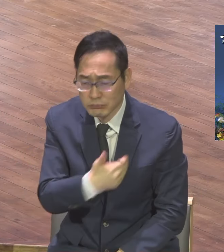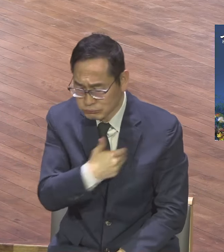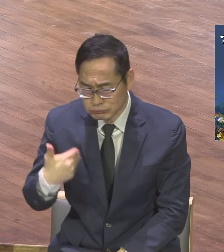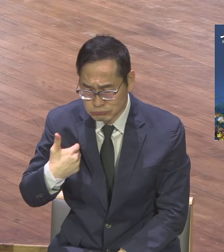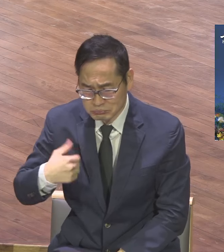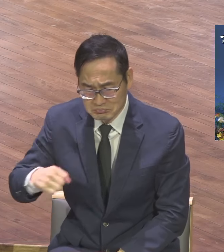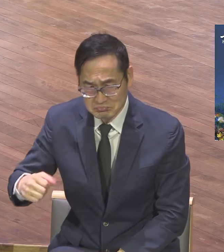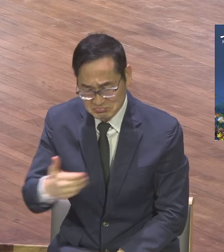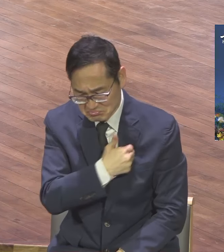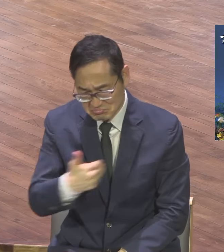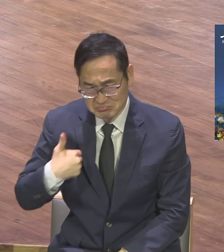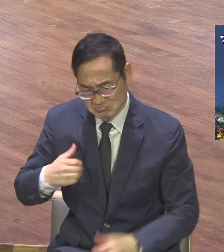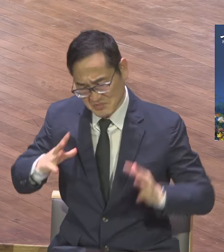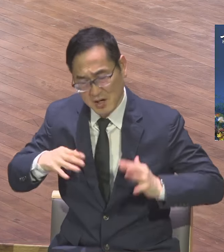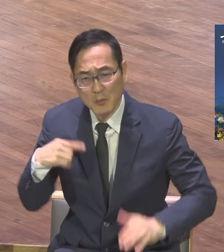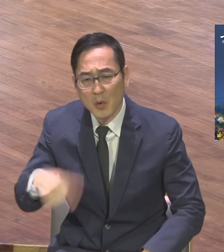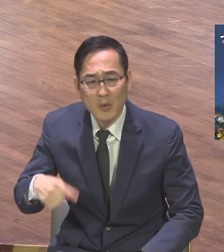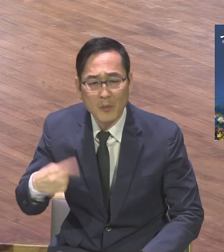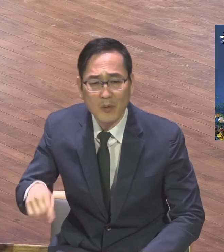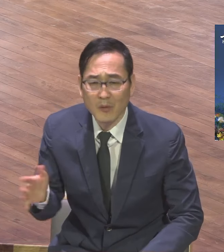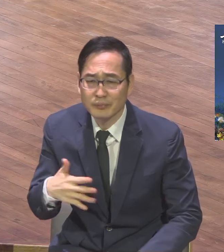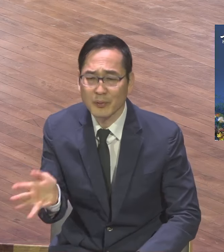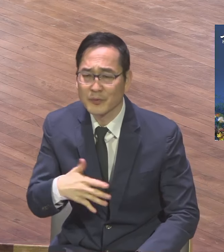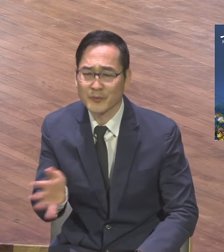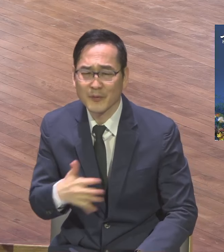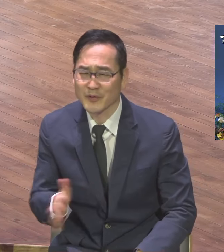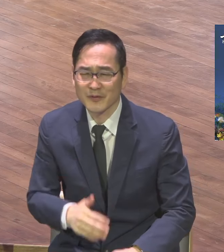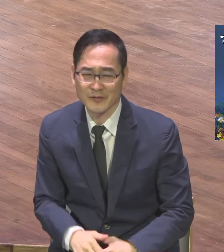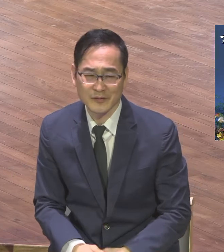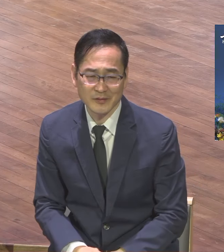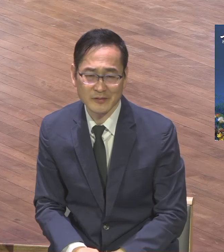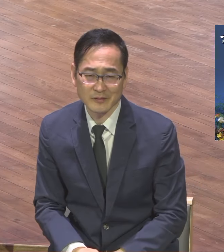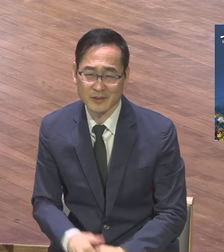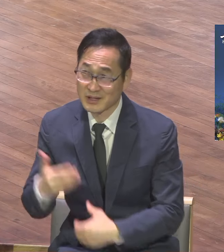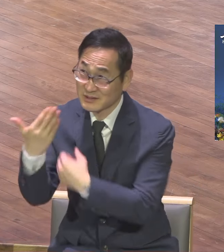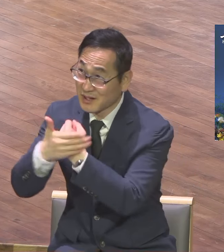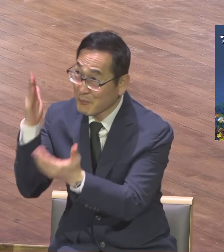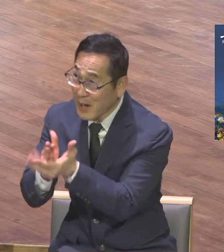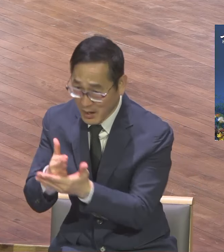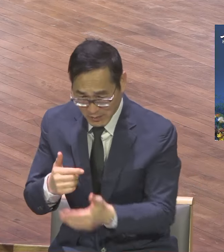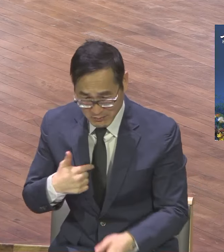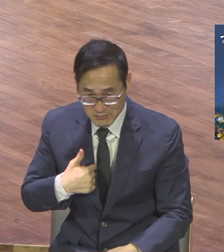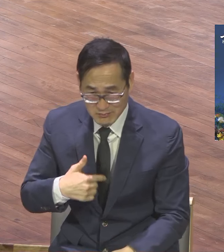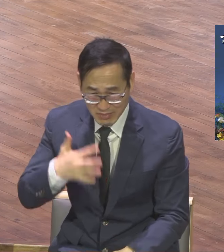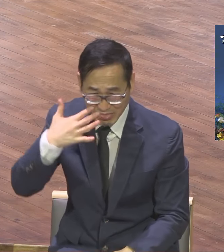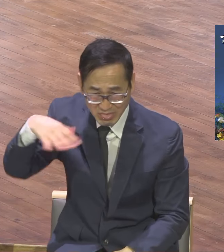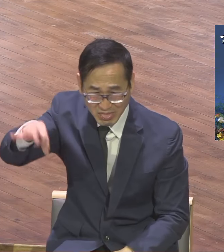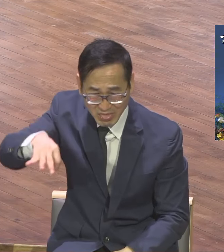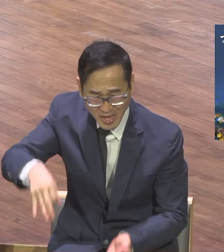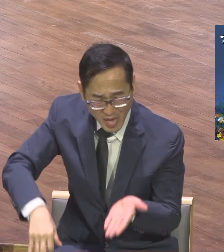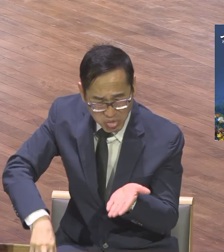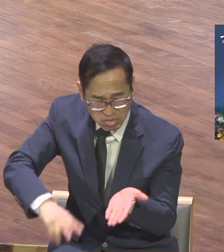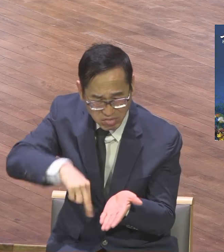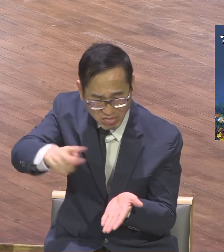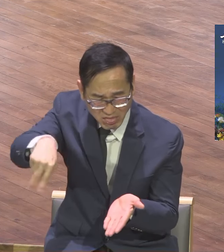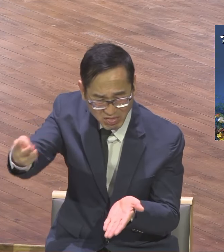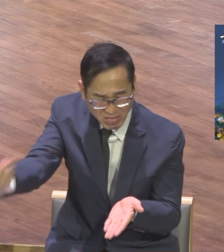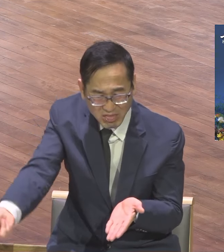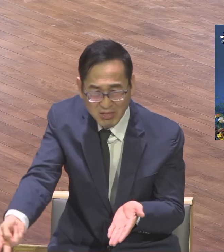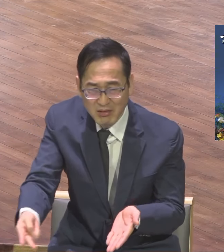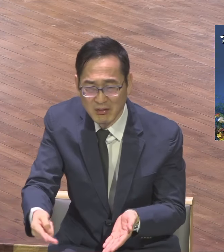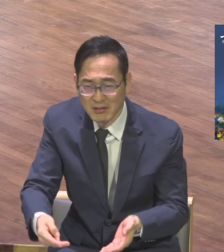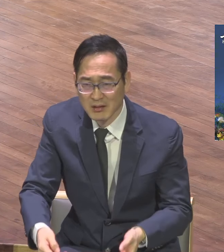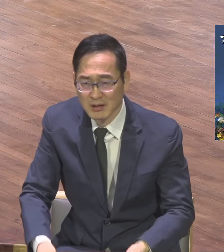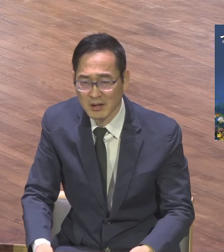살면서 자랑할 게 뭐가 있습니까? 하나님 은혜가 아니면 아무것도 아닌 존재. 그래서